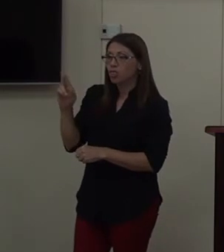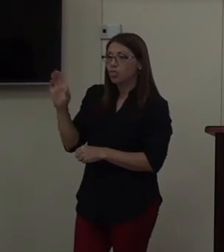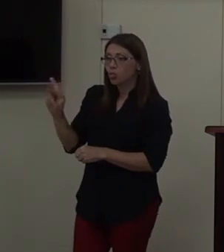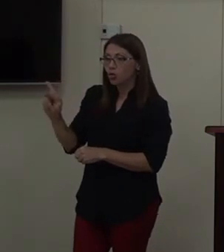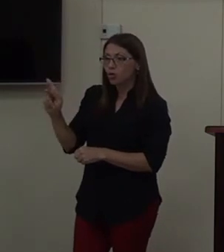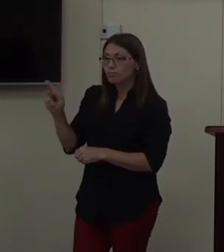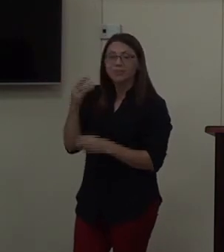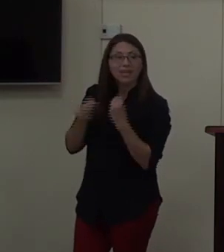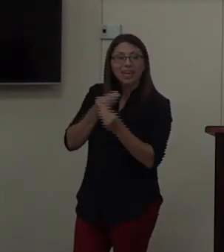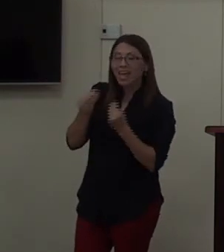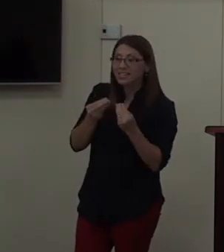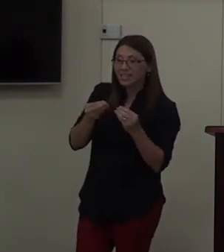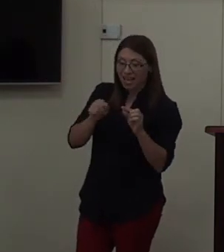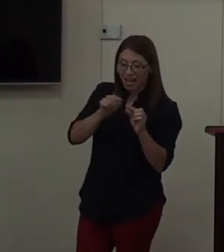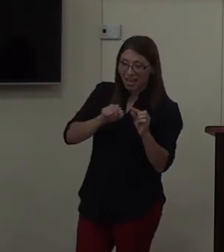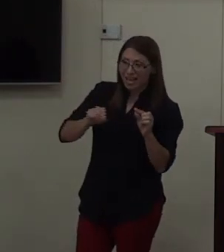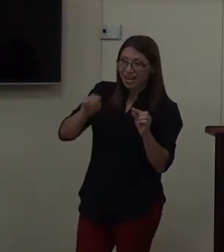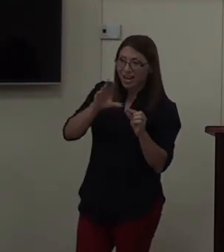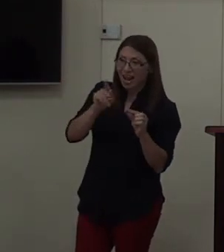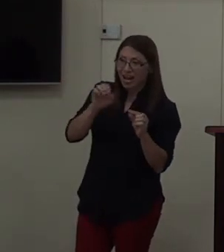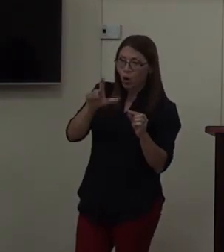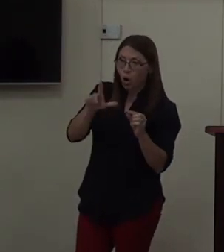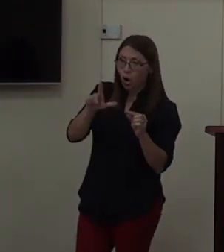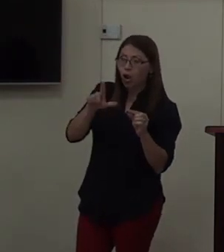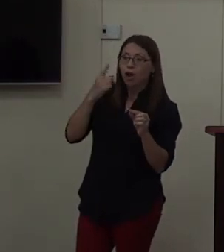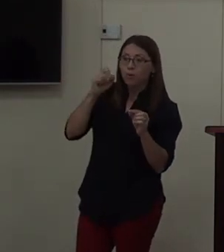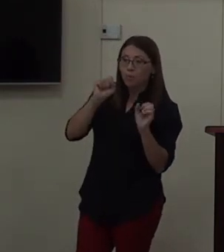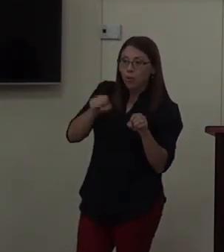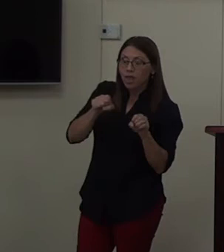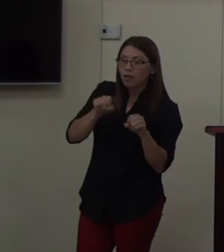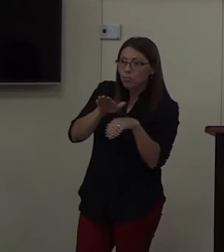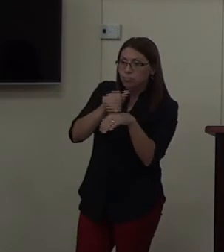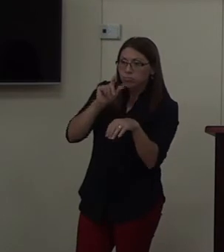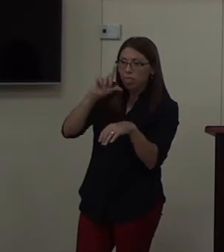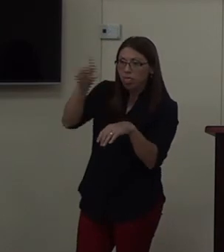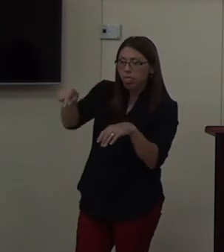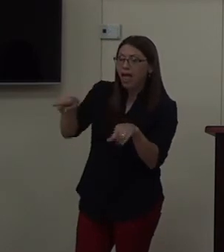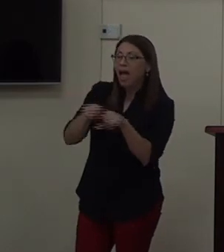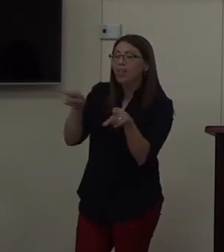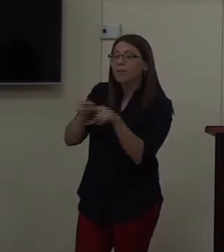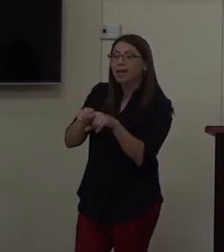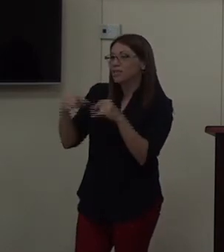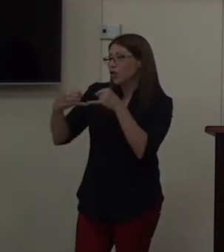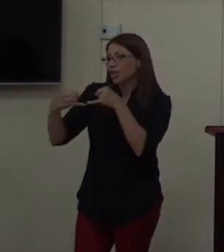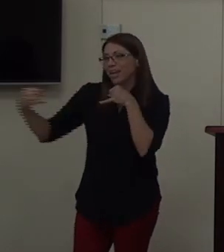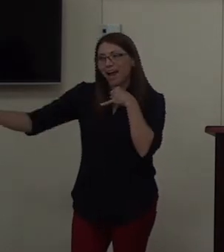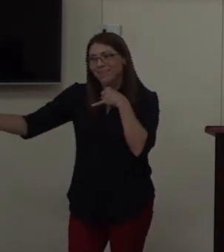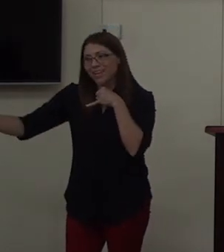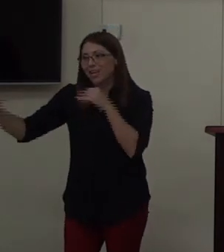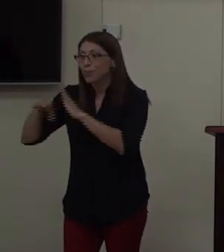¿verdad? Porque tenía esa función cultural de llamar a lo lejos. Y además no tiene cable, ¿verdad? Como el teléfono de